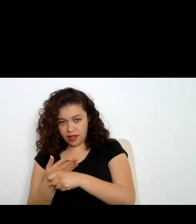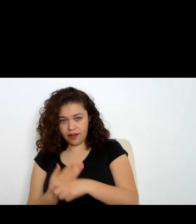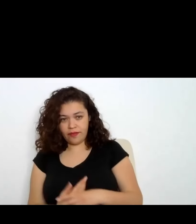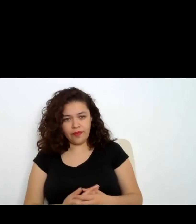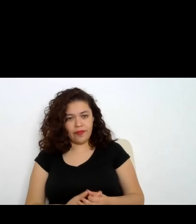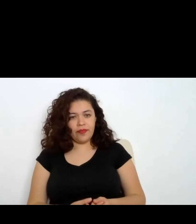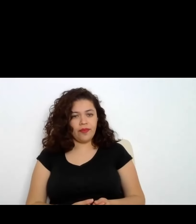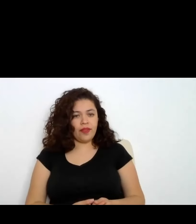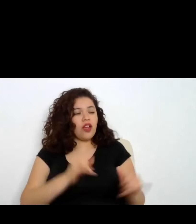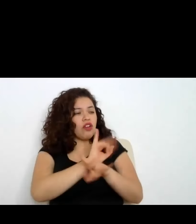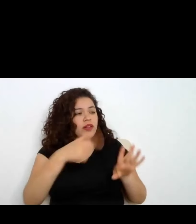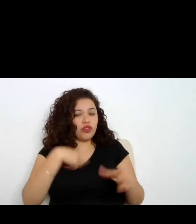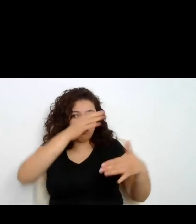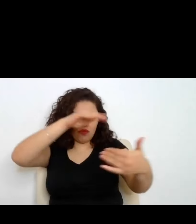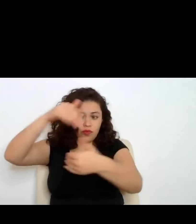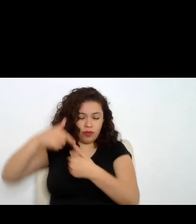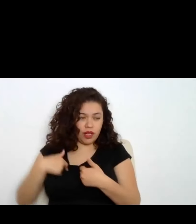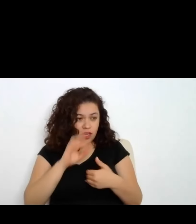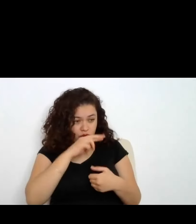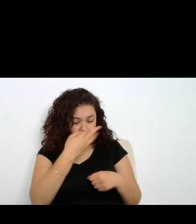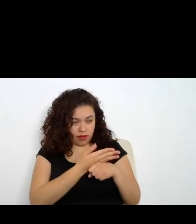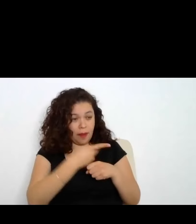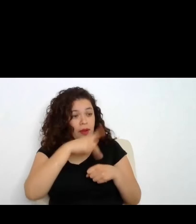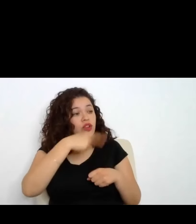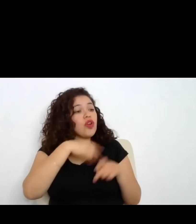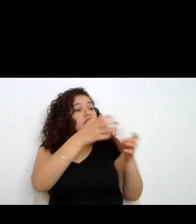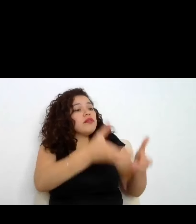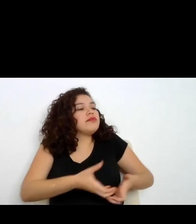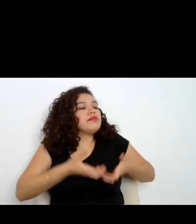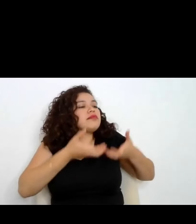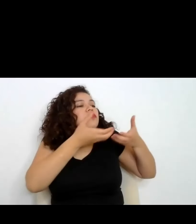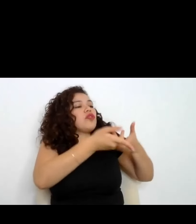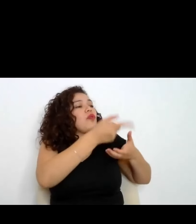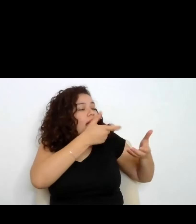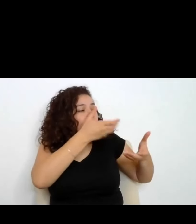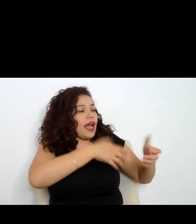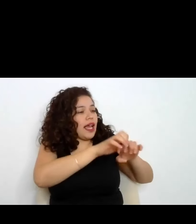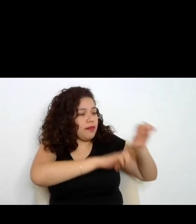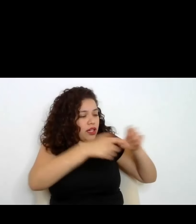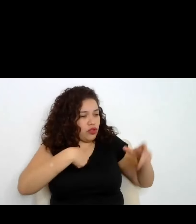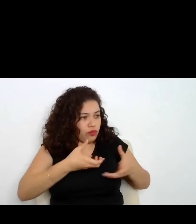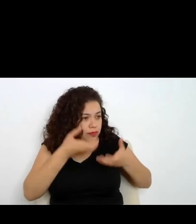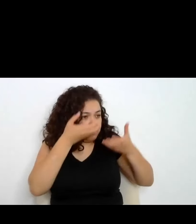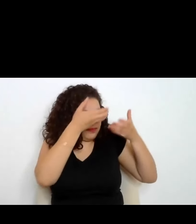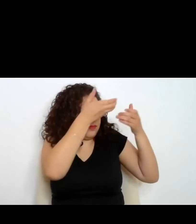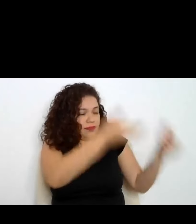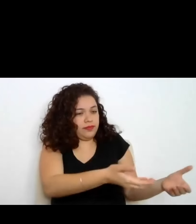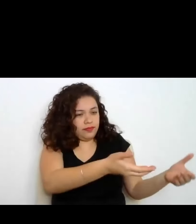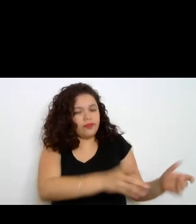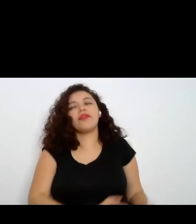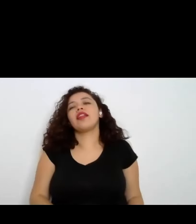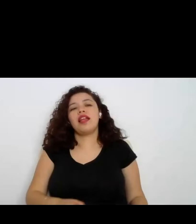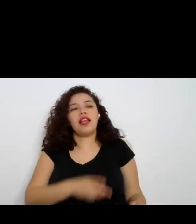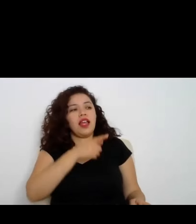de esos datos personales, pero se los voy a dar a esa otra empresa que es un tercero, que es el